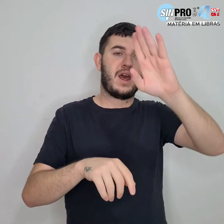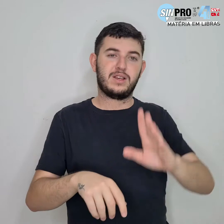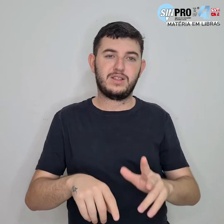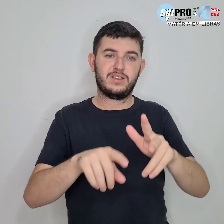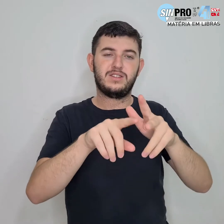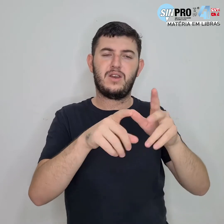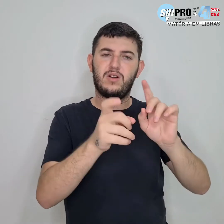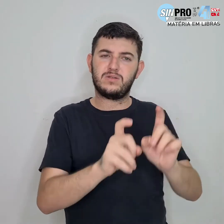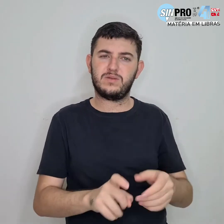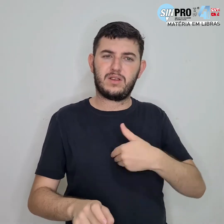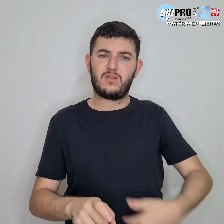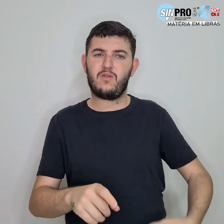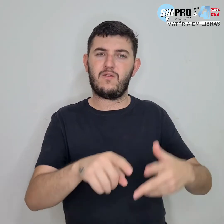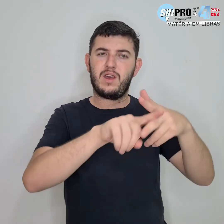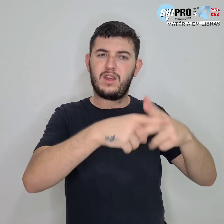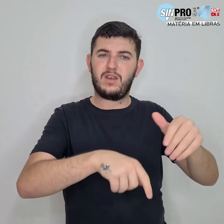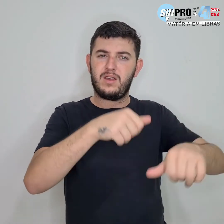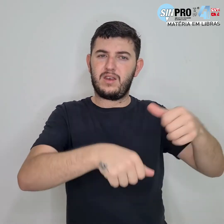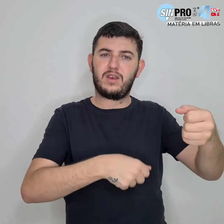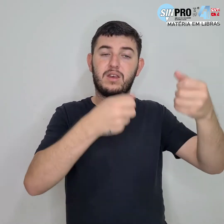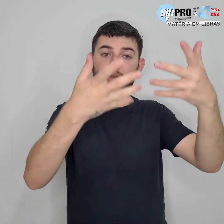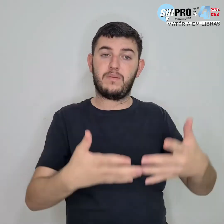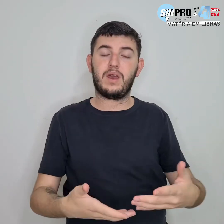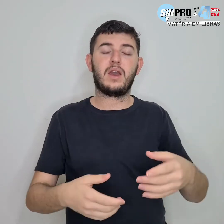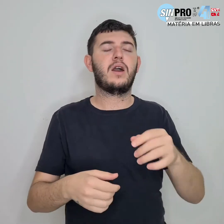o ponto a ponto da PEC 32 de